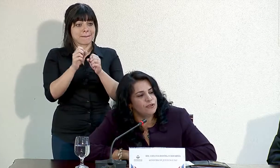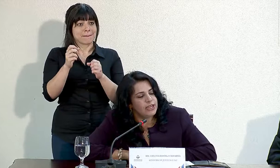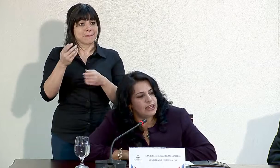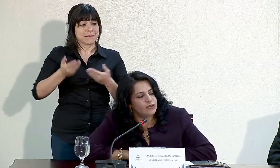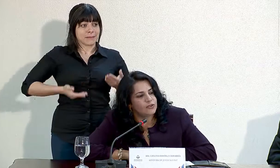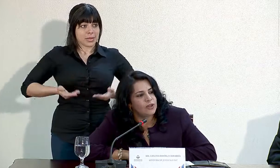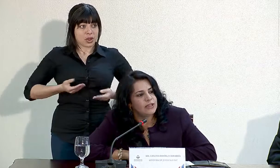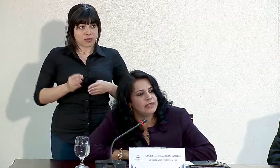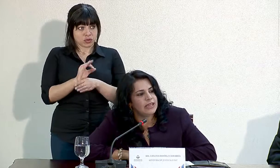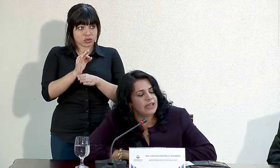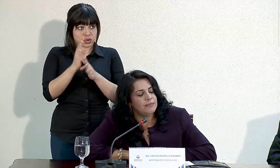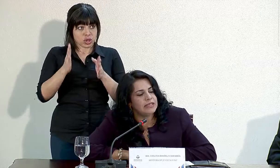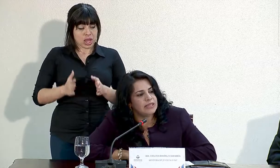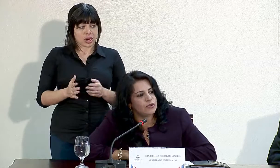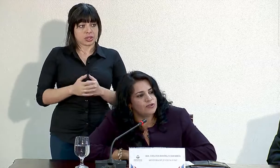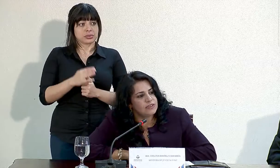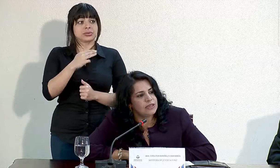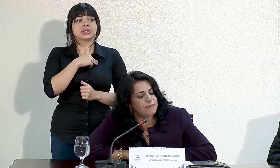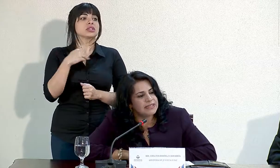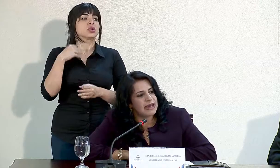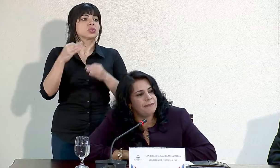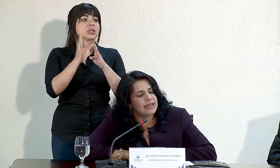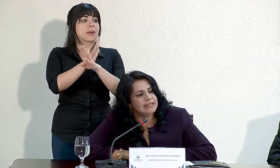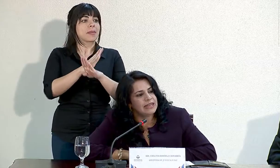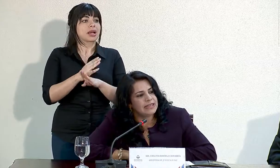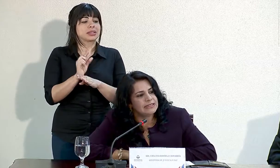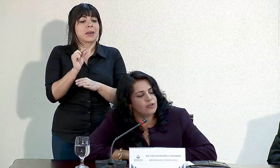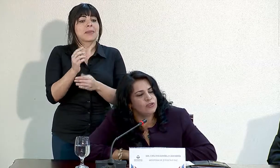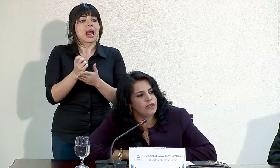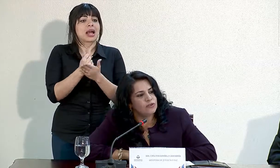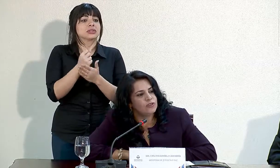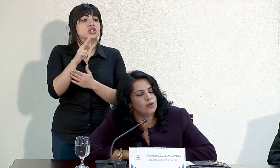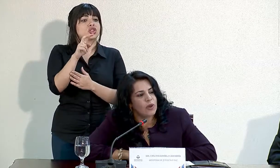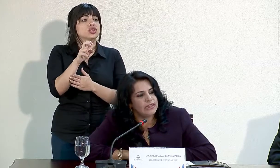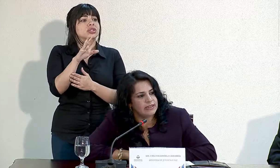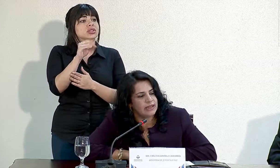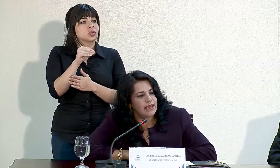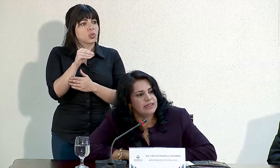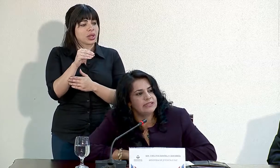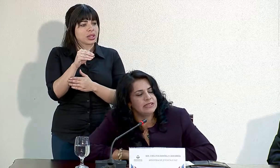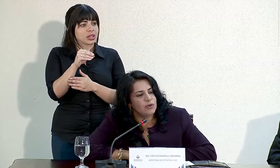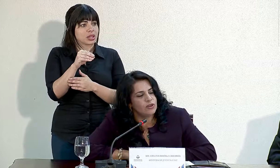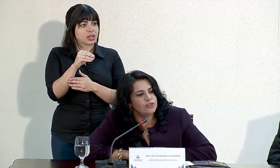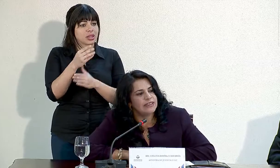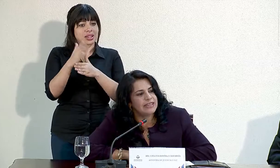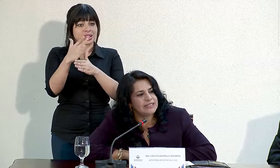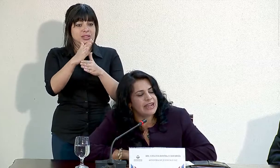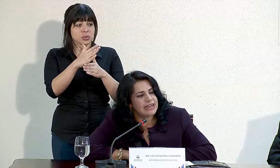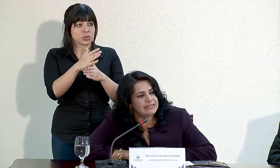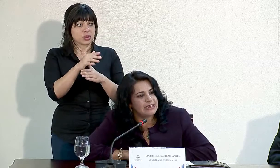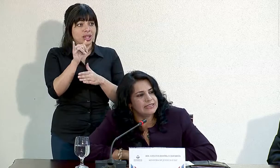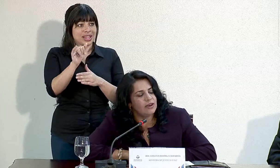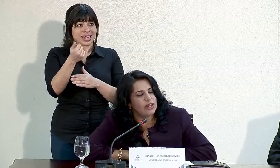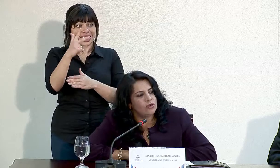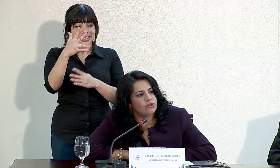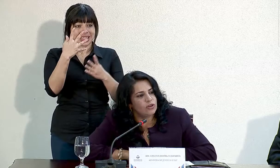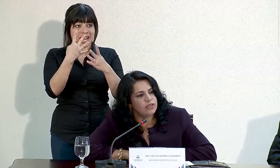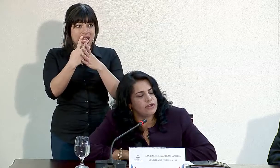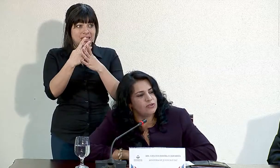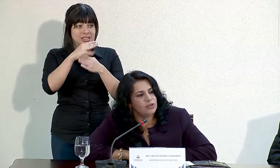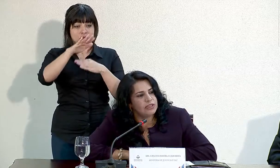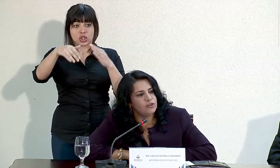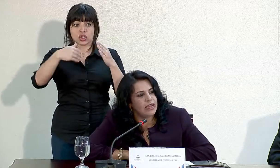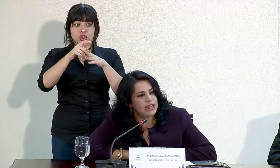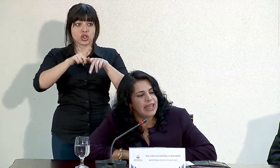de funcionarios del Ministerio de Justicia y Paz apenas alcanza 250, distribuidos en 13 cárceles a lo largo de todo